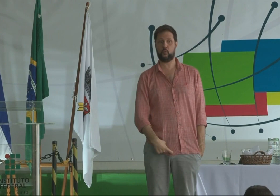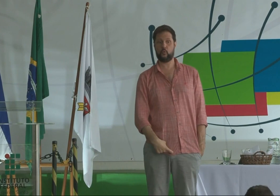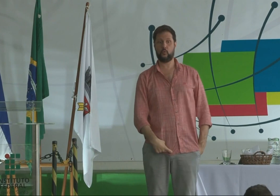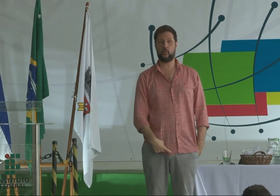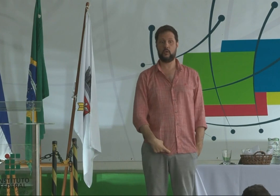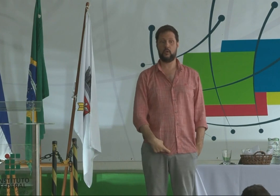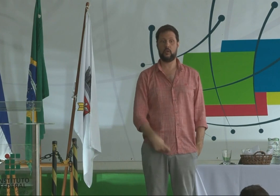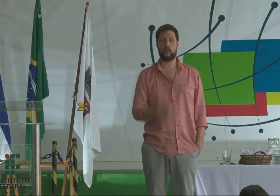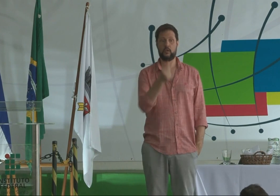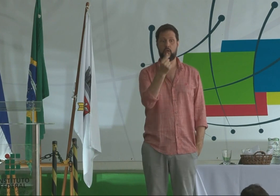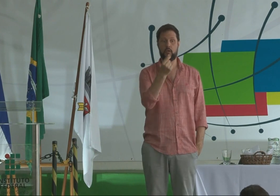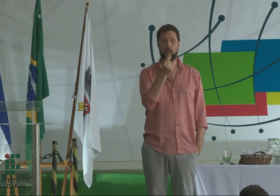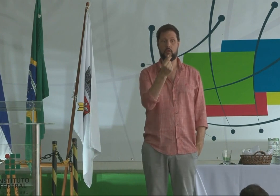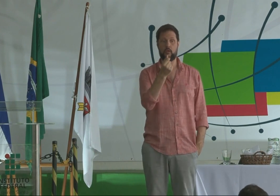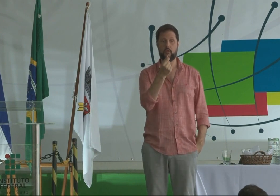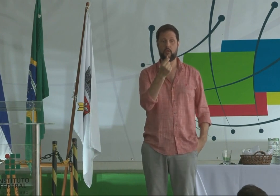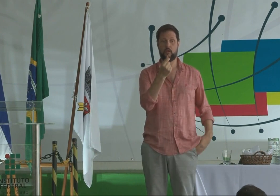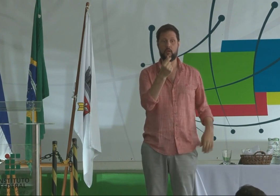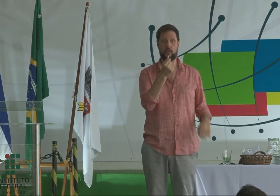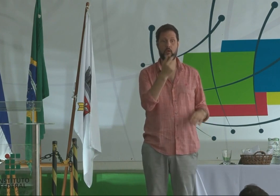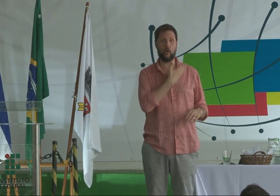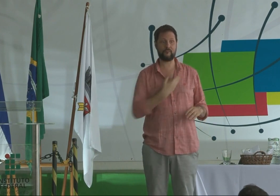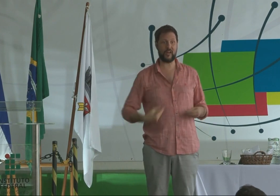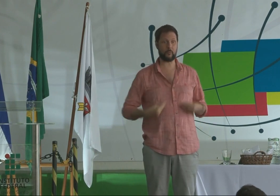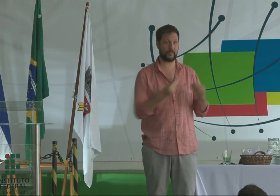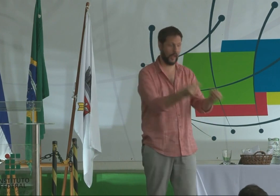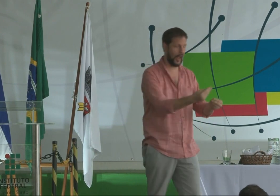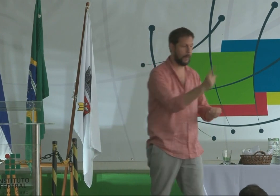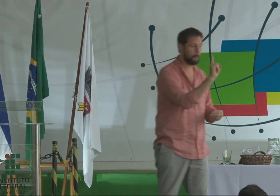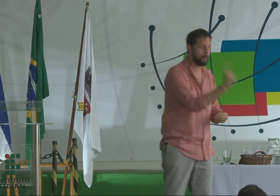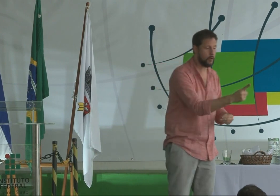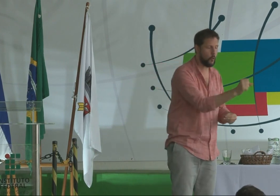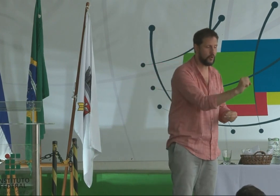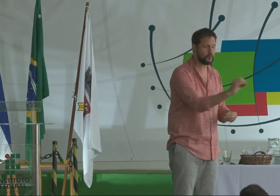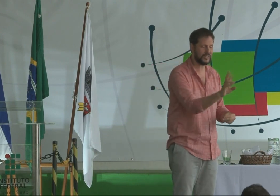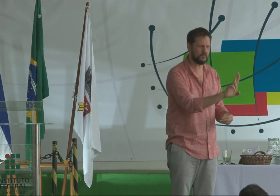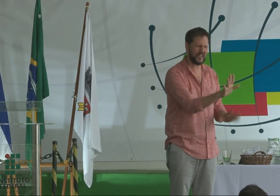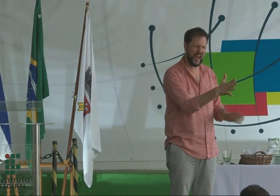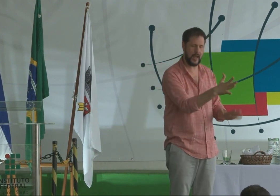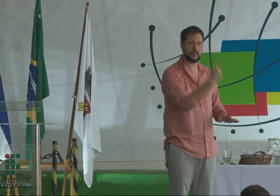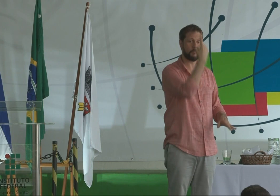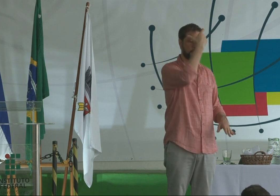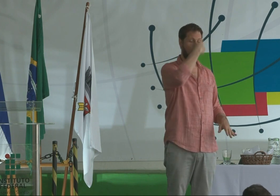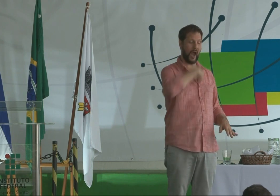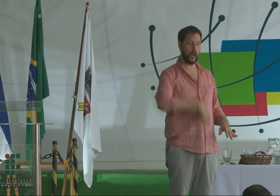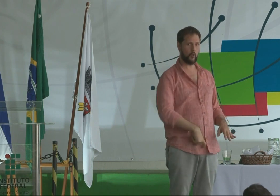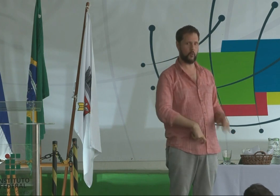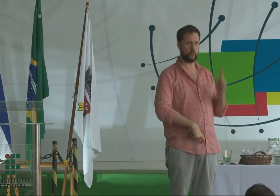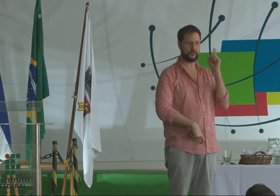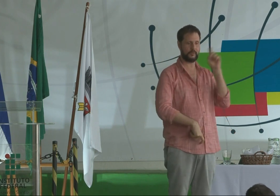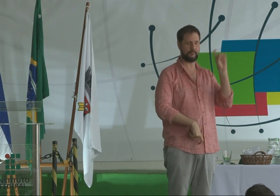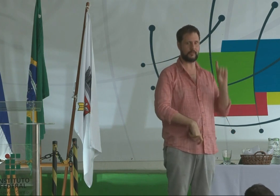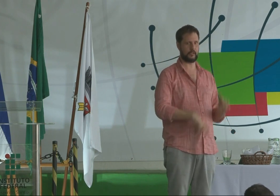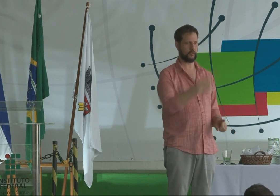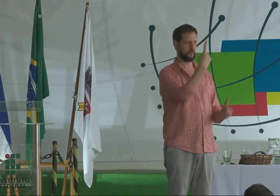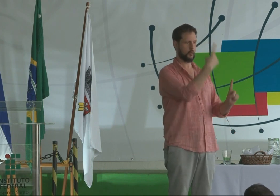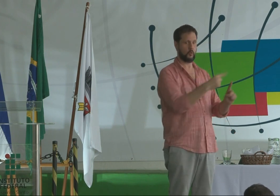gasto, hoje, de um aluno numa escola, beira R$.800,00. Um aluno. Um aluno